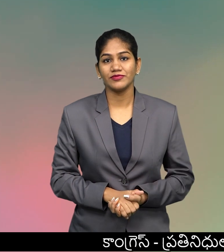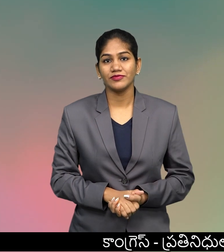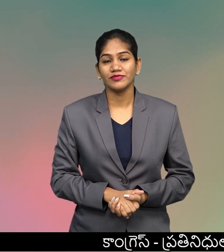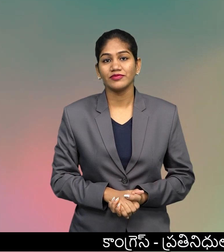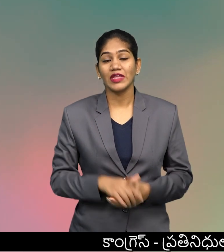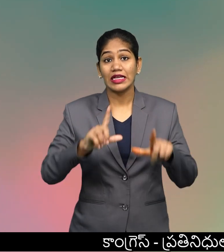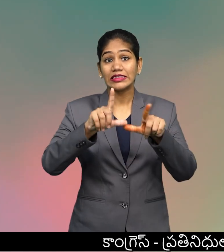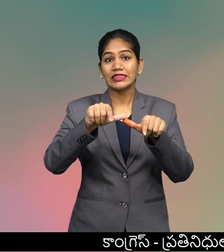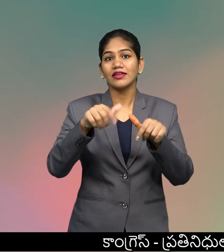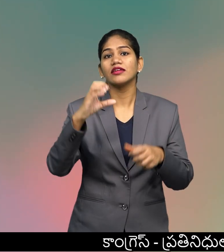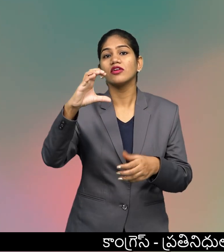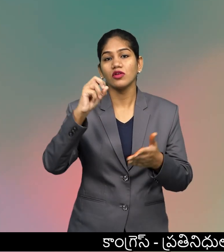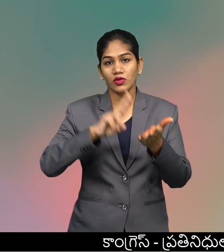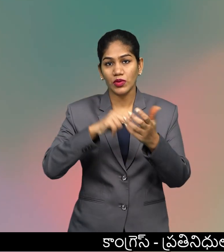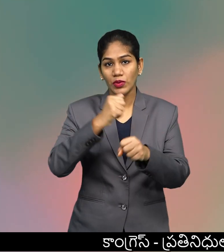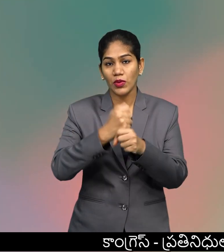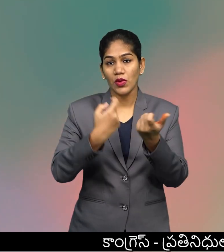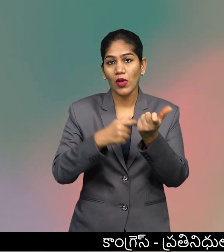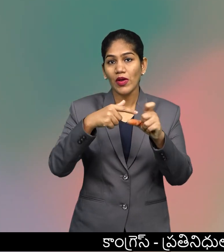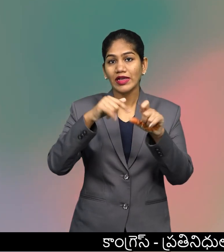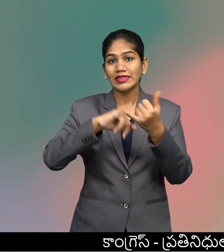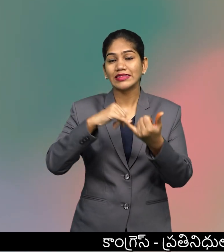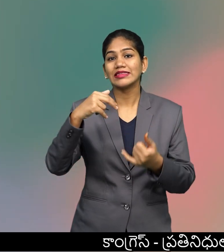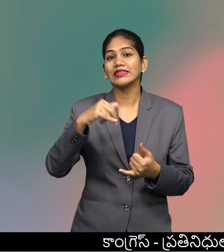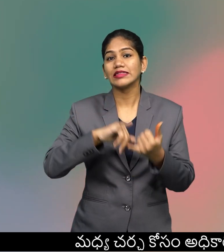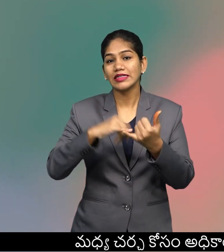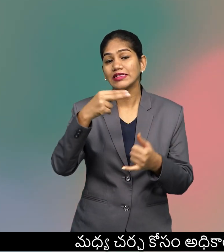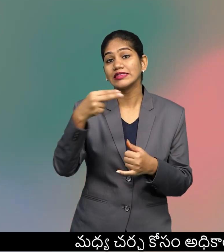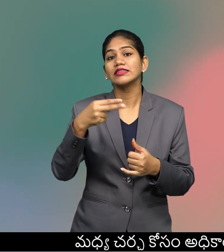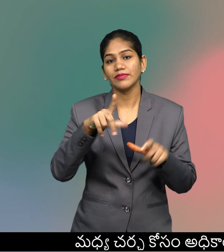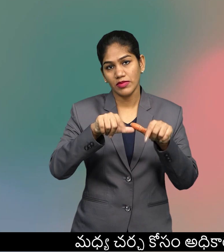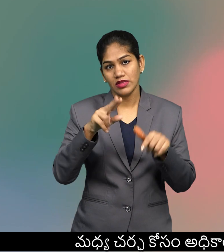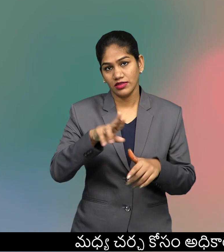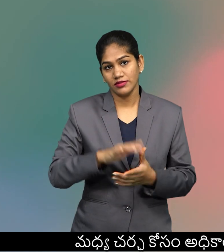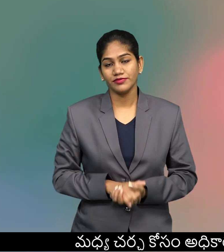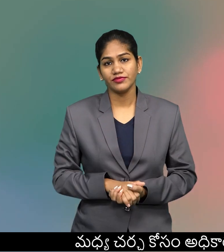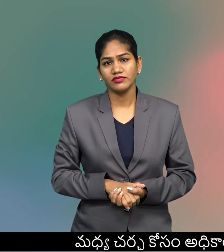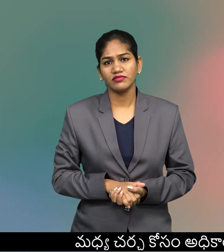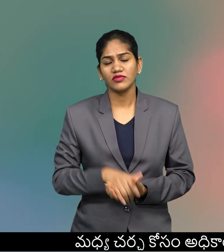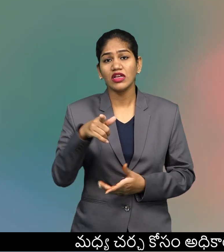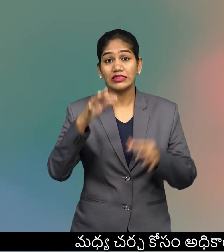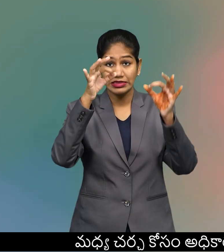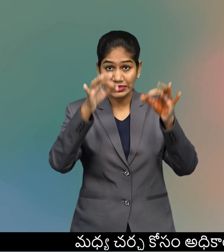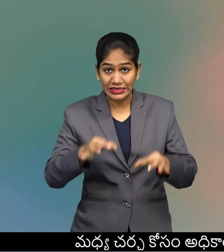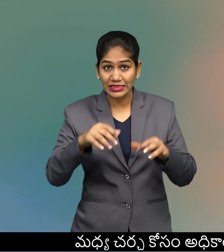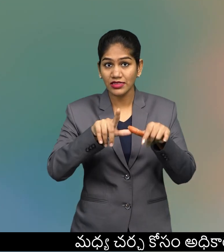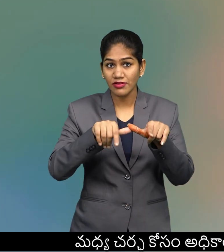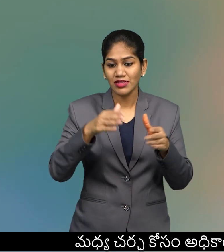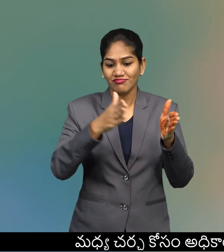కాంగ్రెస్, ప్రతినిధులు లేదా సమూహంలోని సభ్యుల మధ్య చర్చ కోసం అధికారిక సమావేశం లేదా